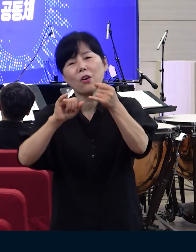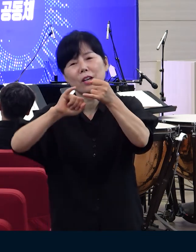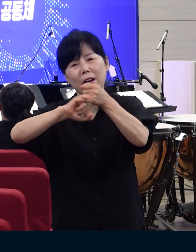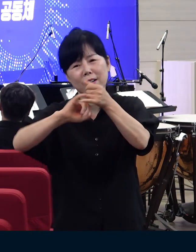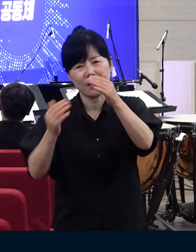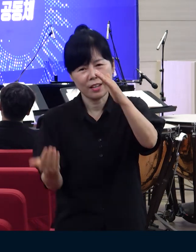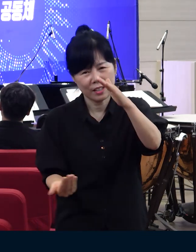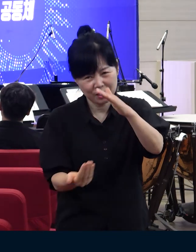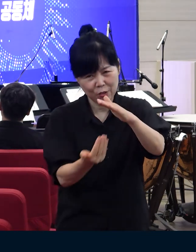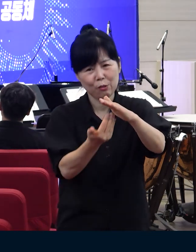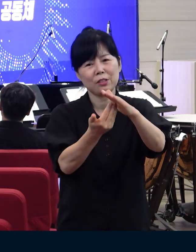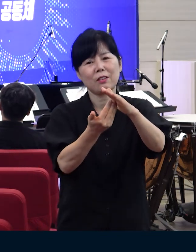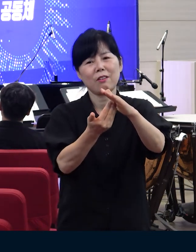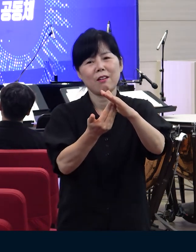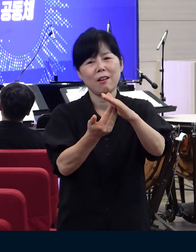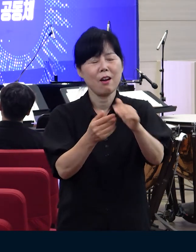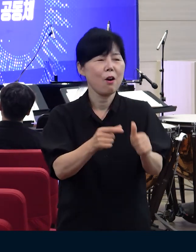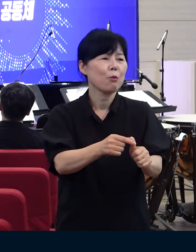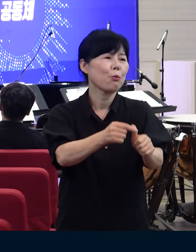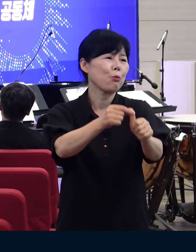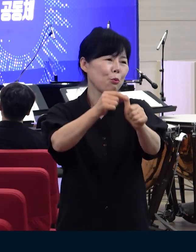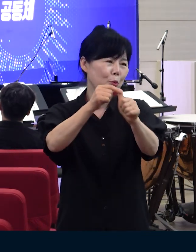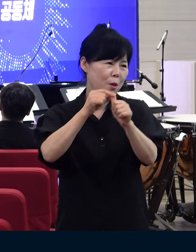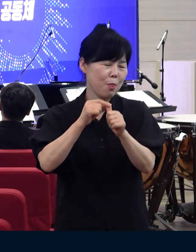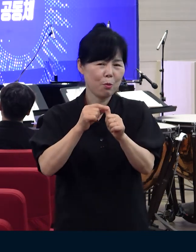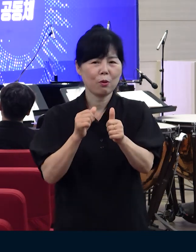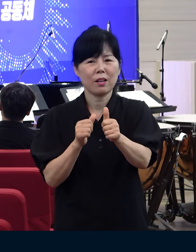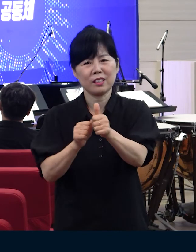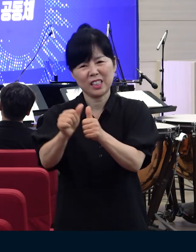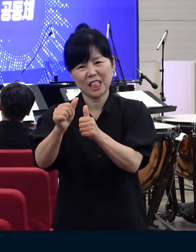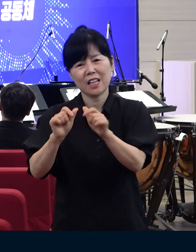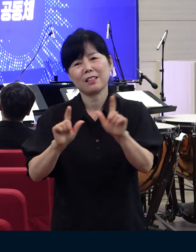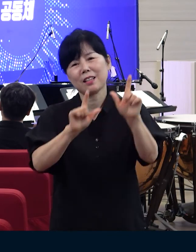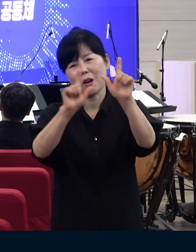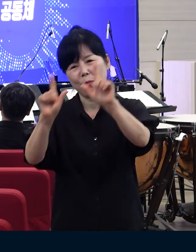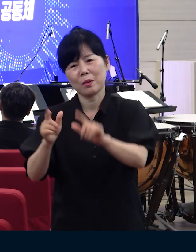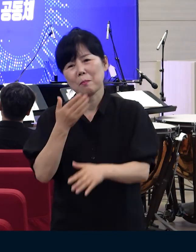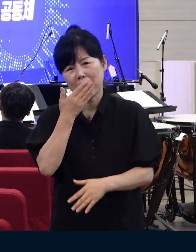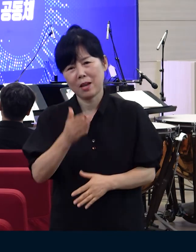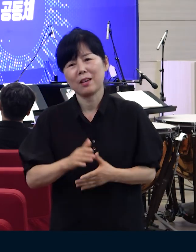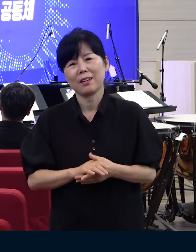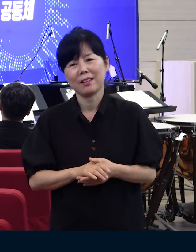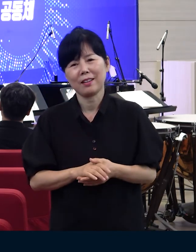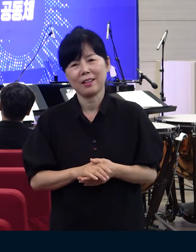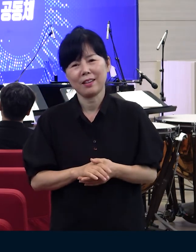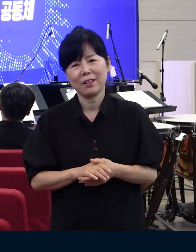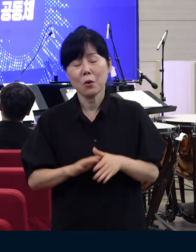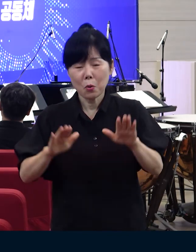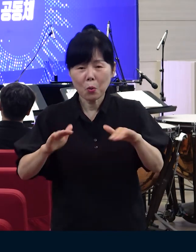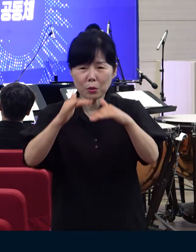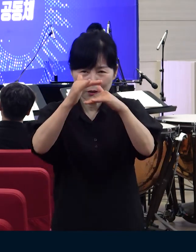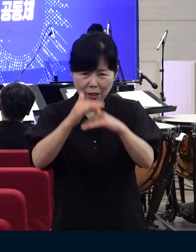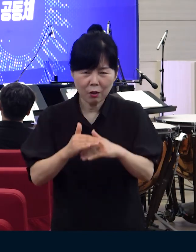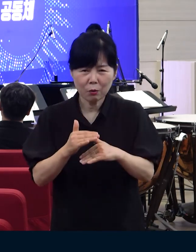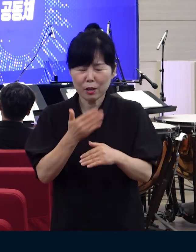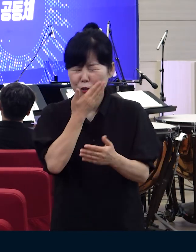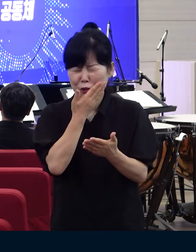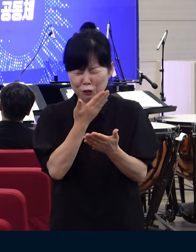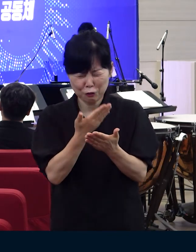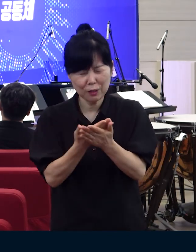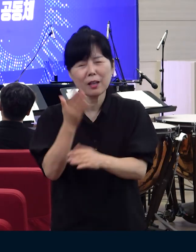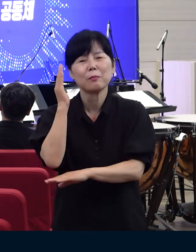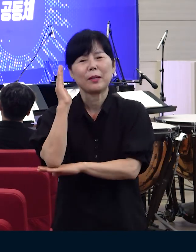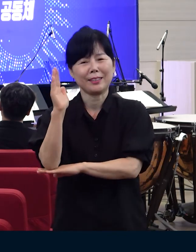가운데 구원받고 승리하며 살 수가 있었다. 이게 바로 이 이야기의 포인트예요.